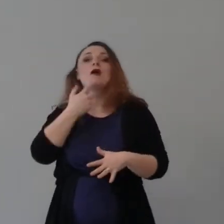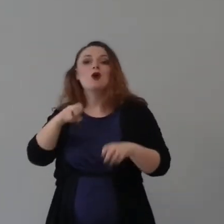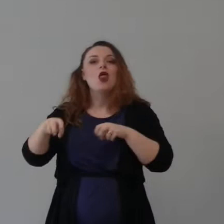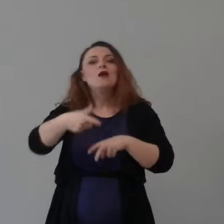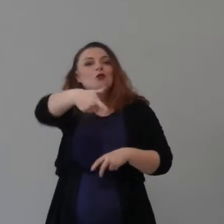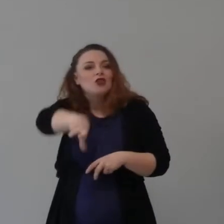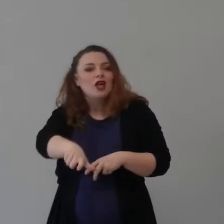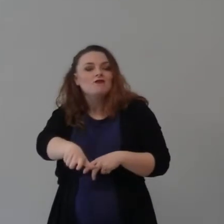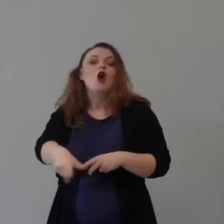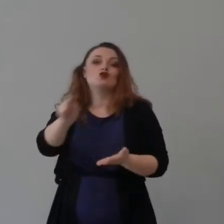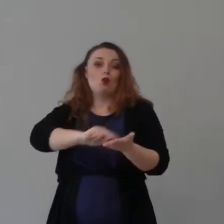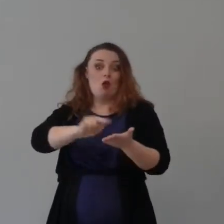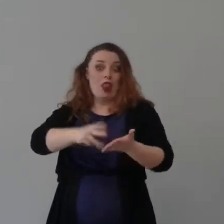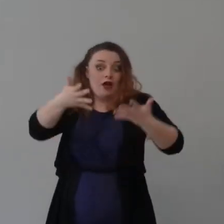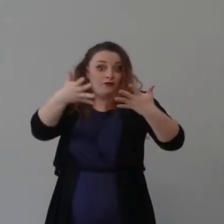dalla scuola